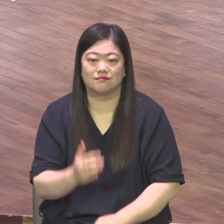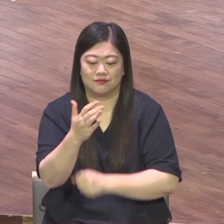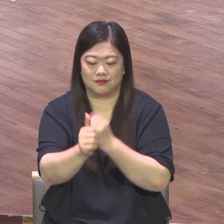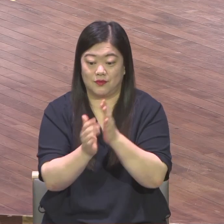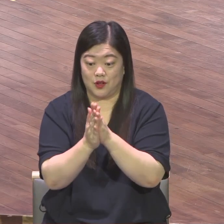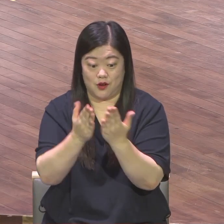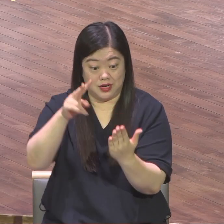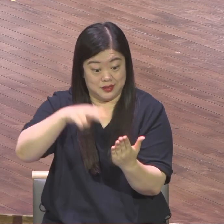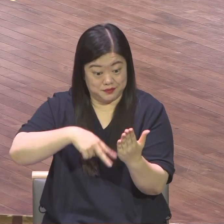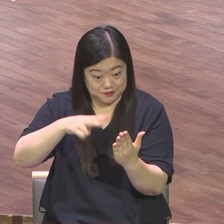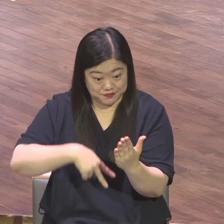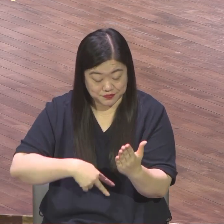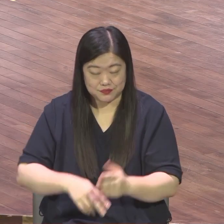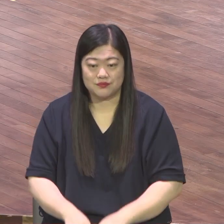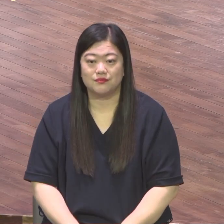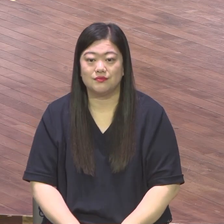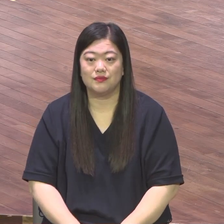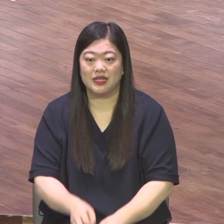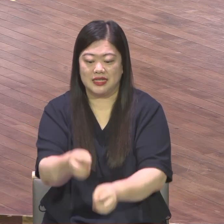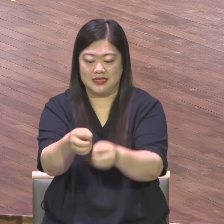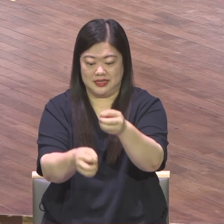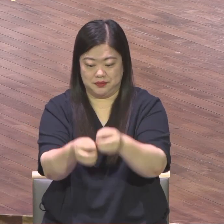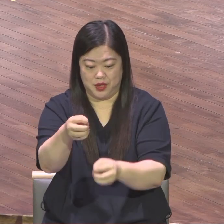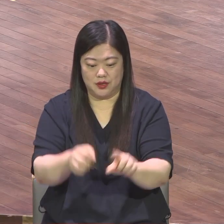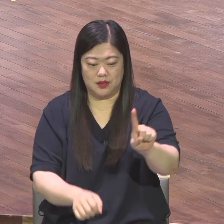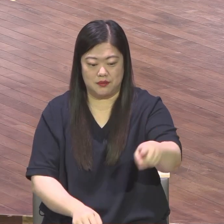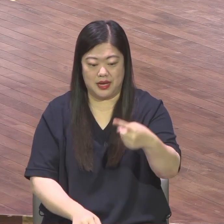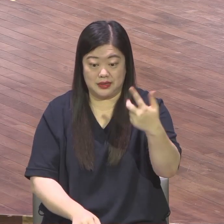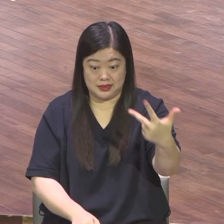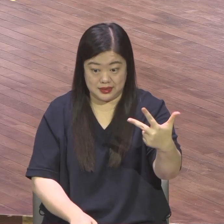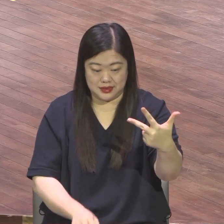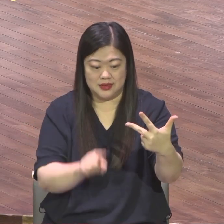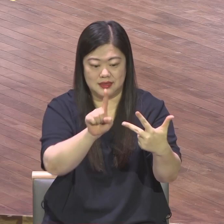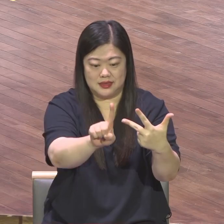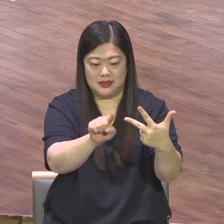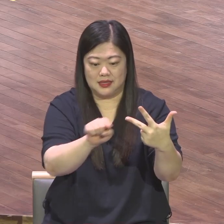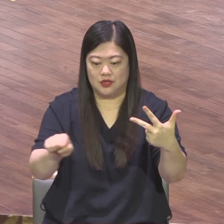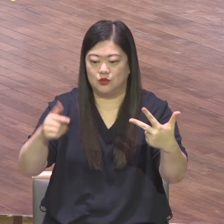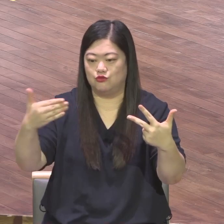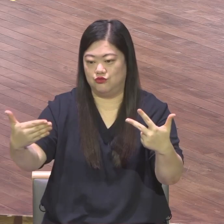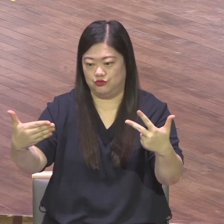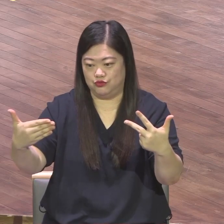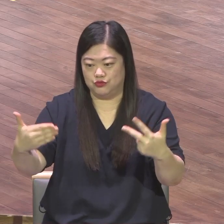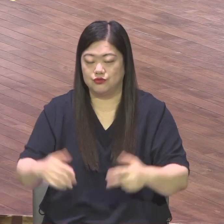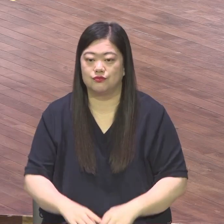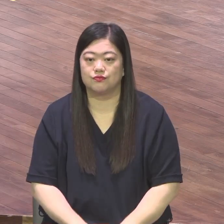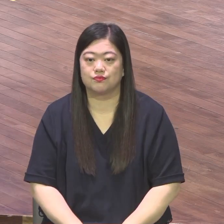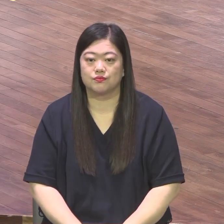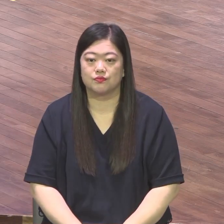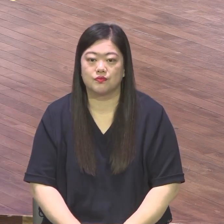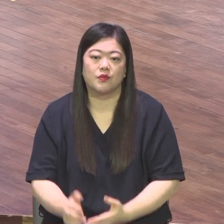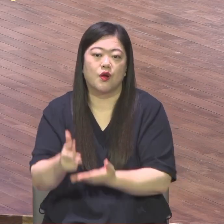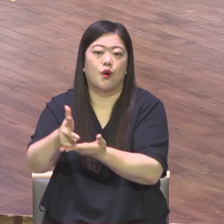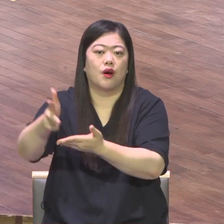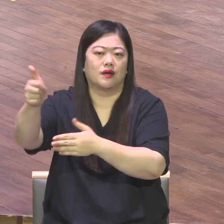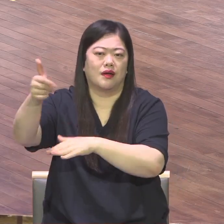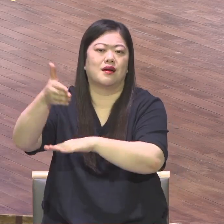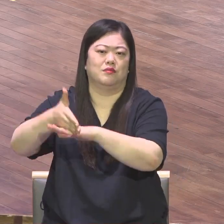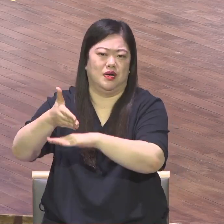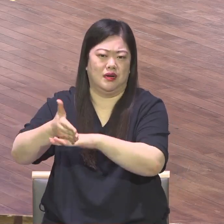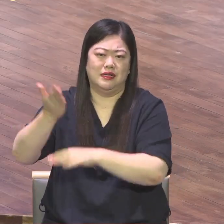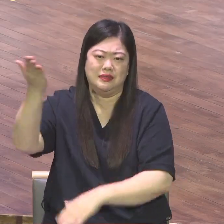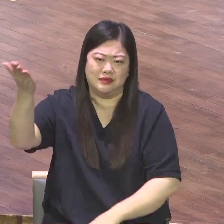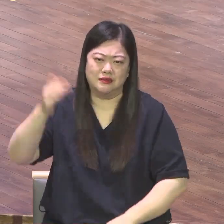한 주간을 해받고 승리하실 하나님 말씀은 시편 107편 1절에서 9절 말씀입니다. 여호와께 감사하라.